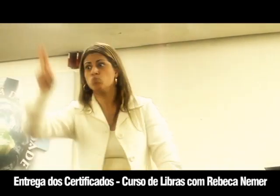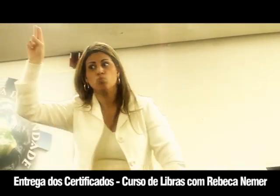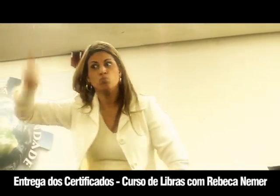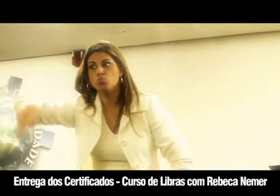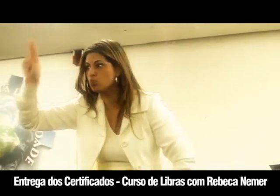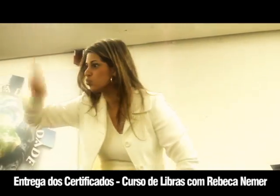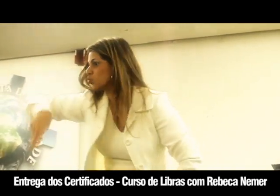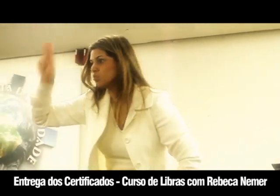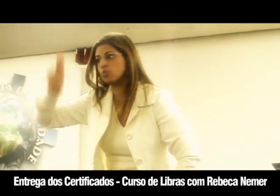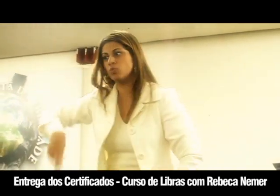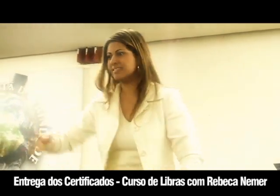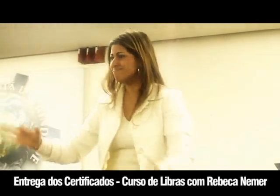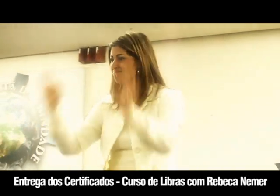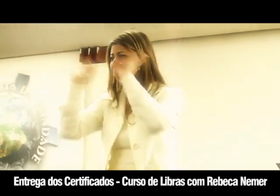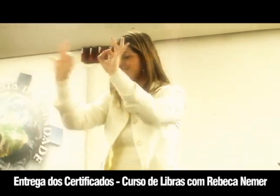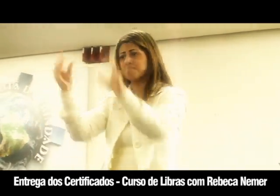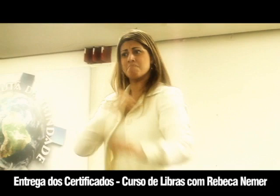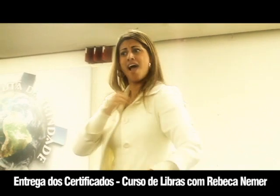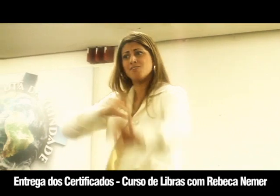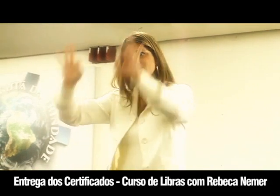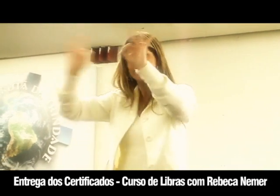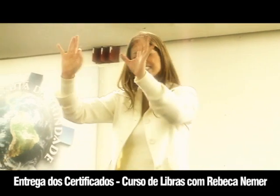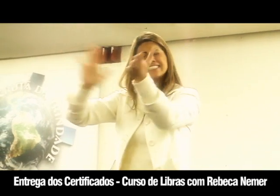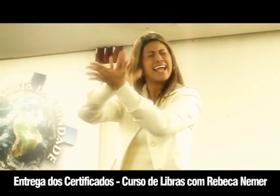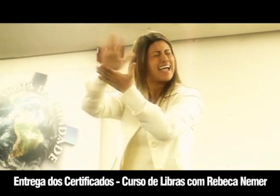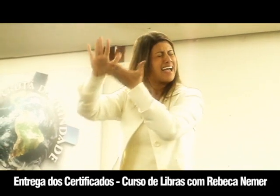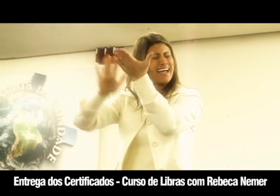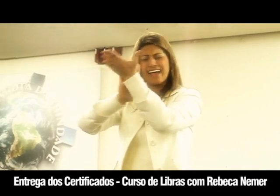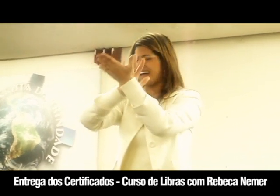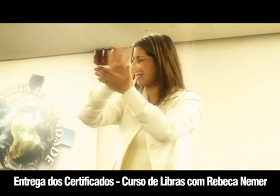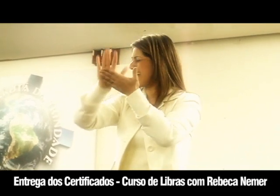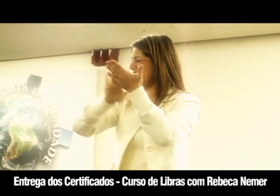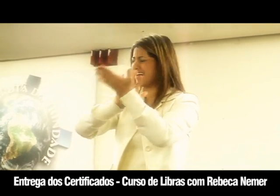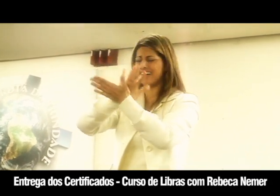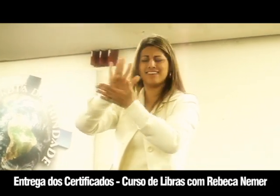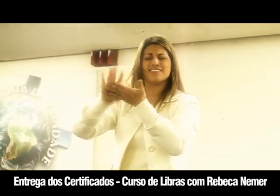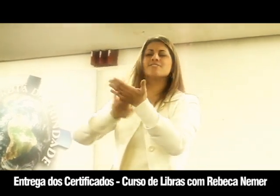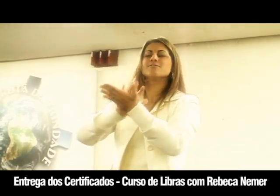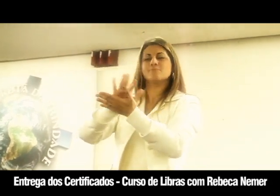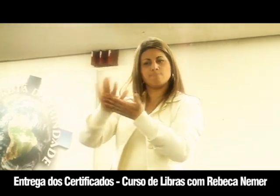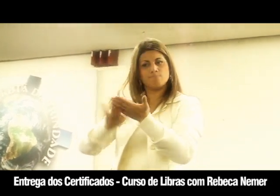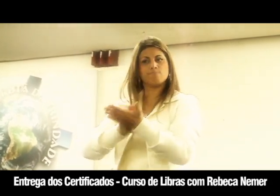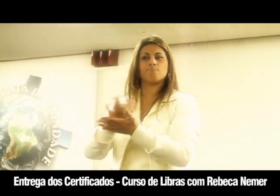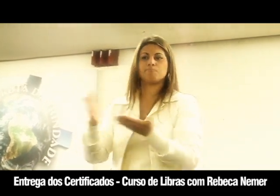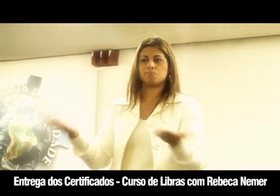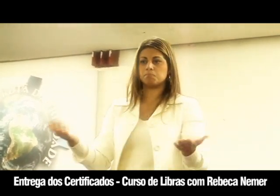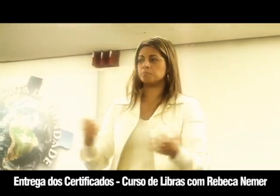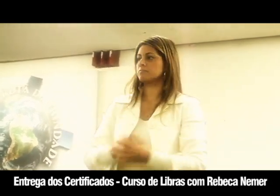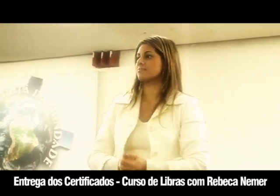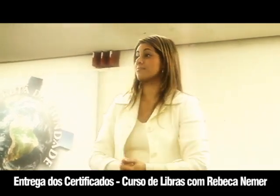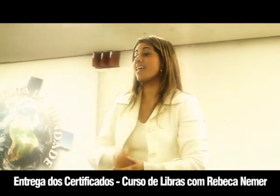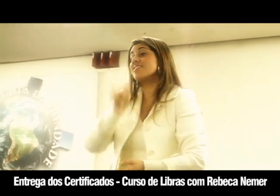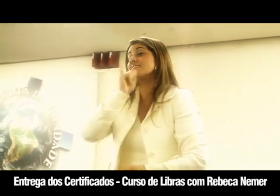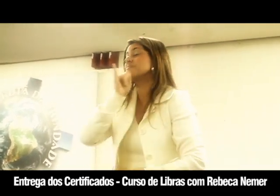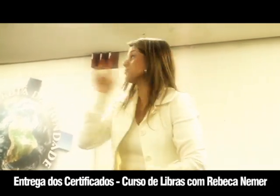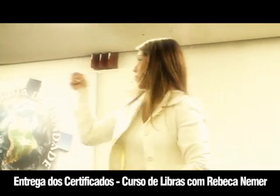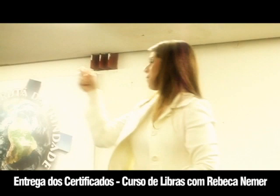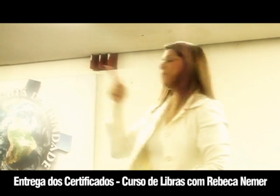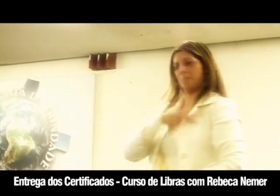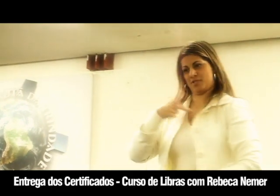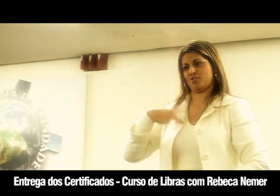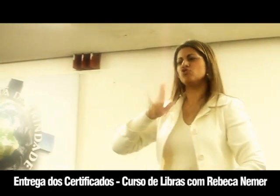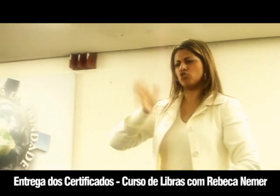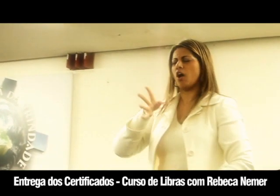gnóstico, aí no grego, é não conhecer por experiência. Por exemplo, eu conheço cachaça. Eu